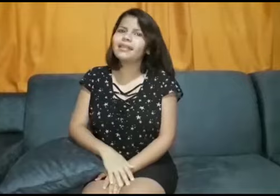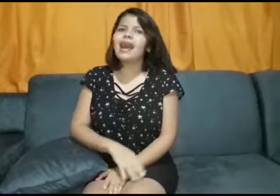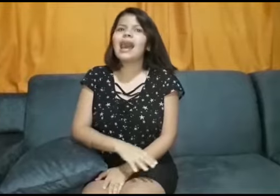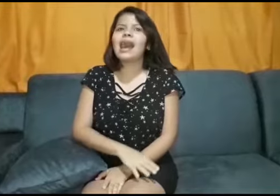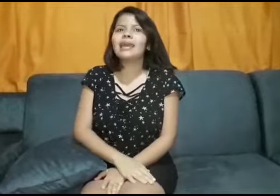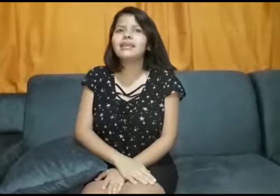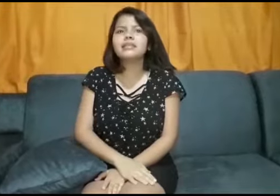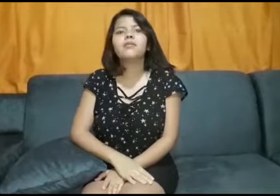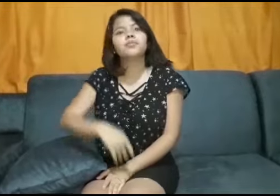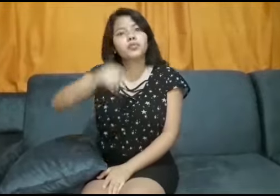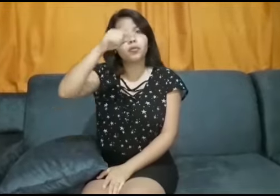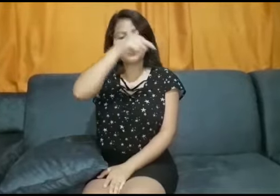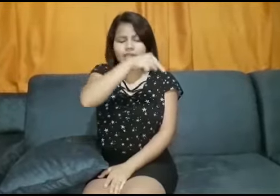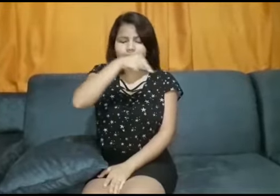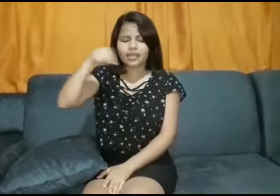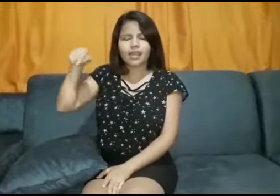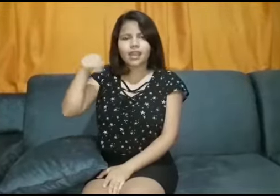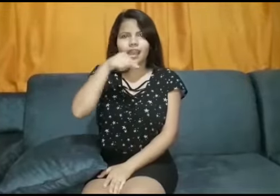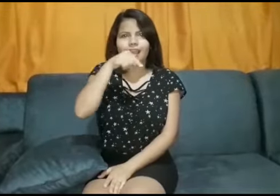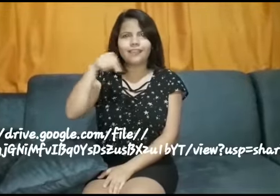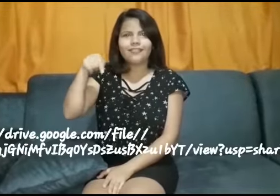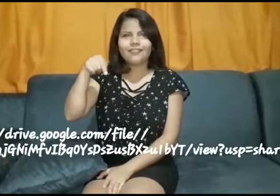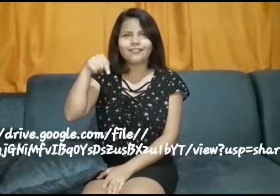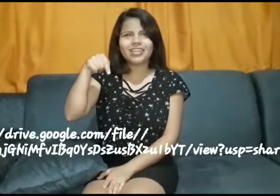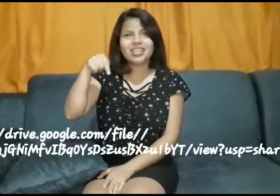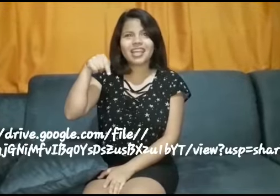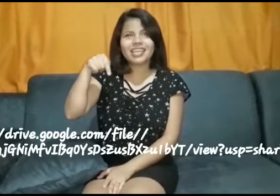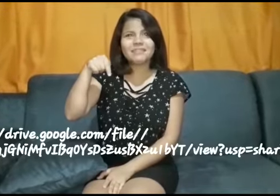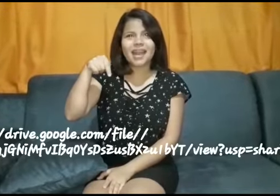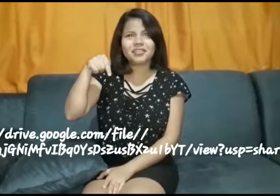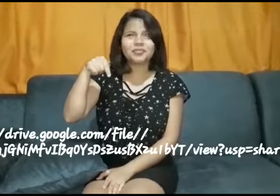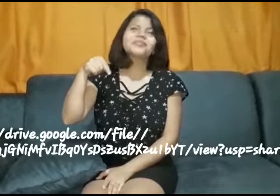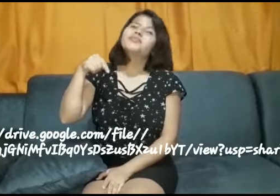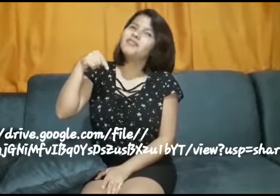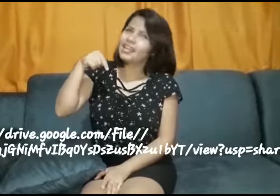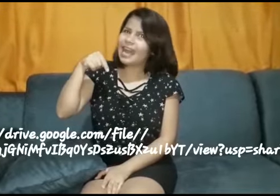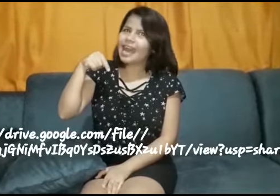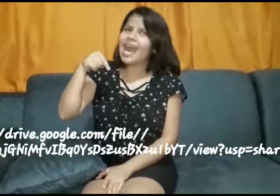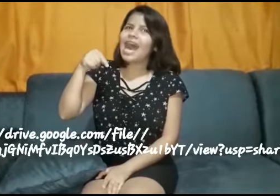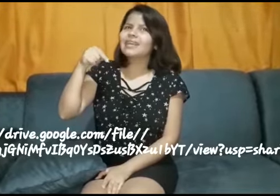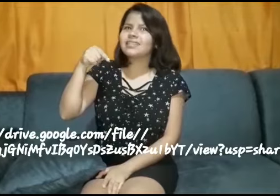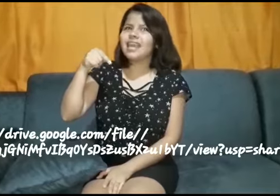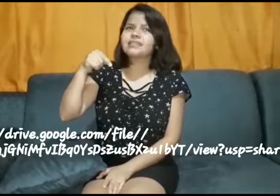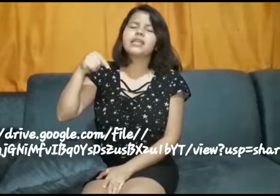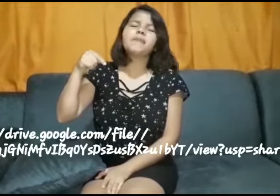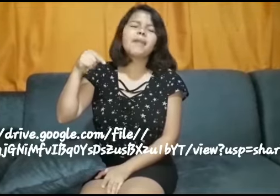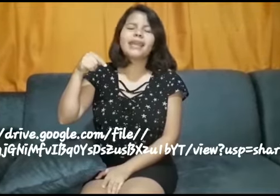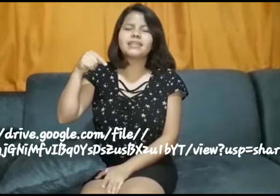Mata, A Redenção. O link vai estar aqui embaixo. Vai lá, acesse